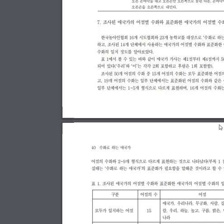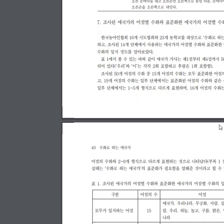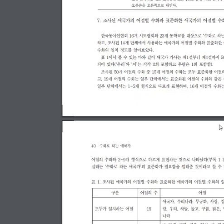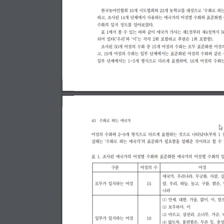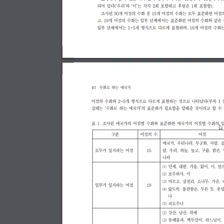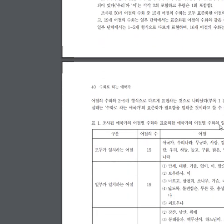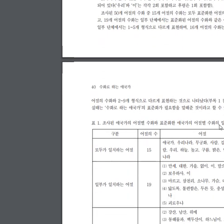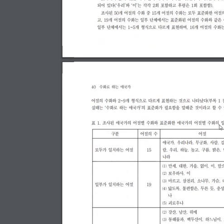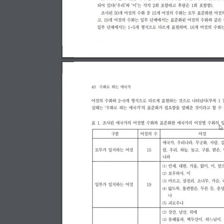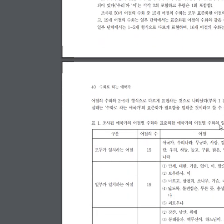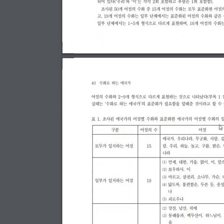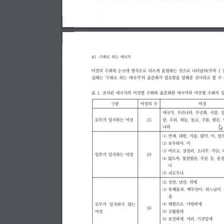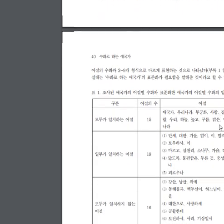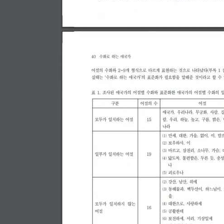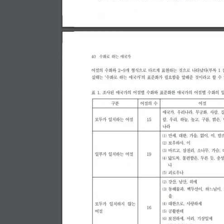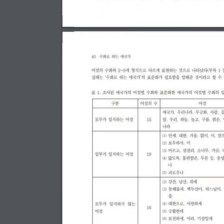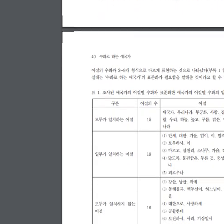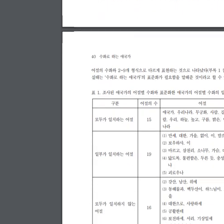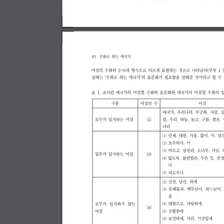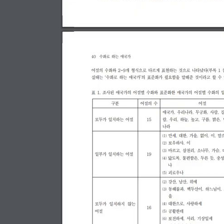어절의 일치 정도는 뭐예요?